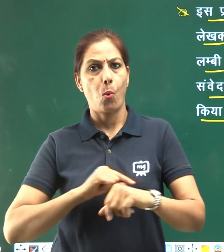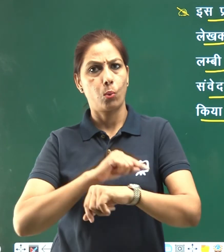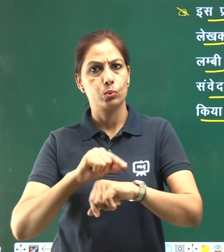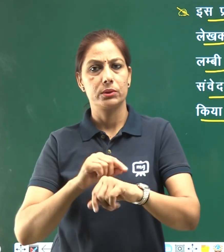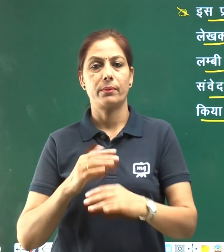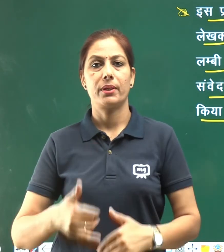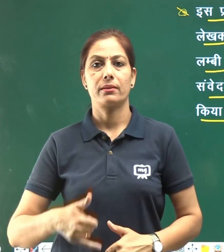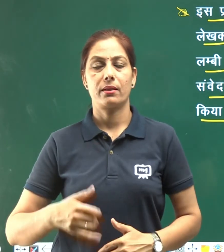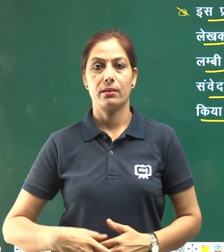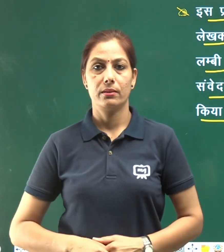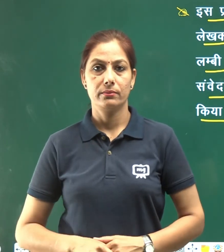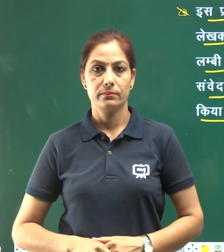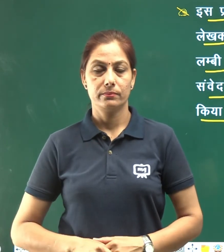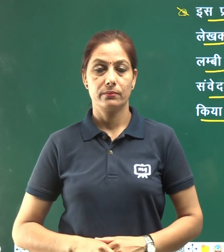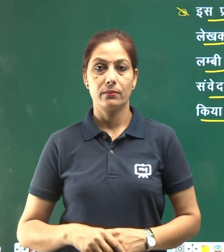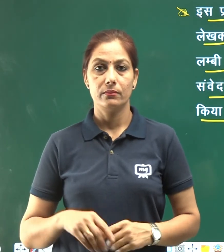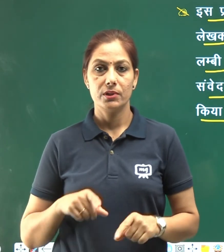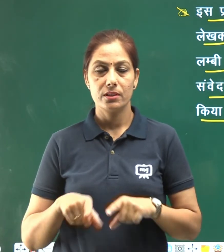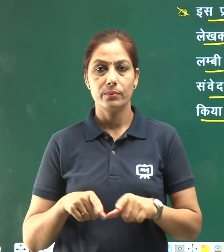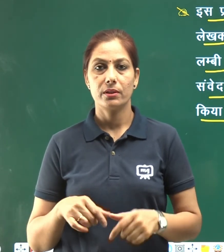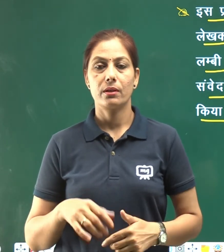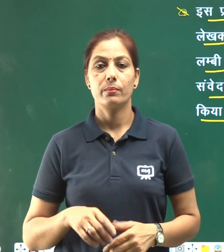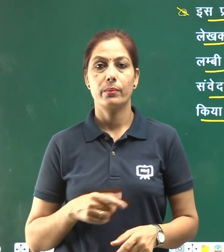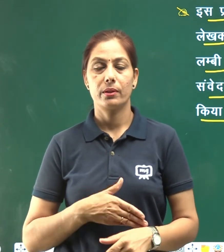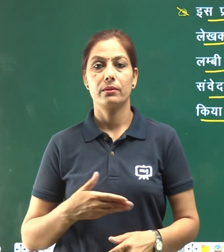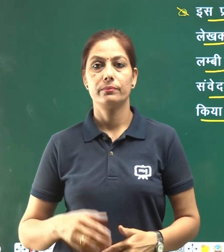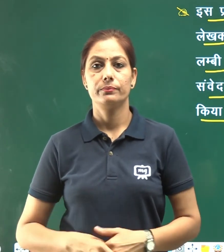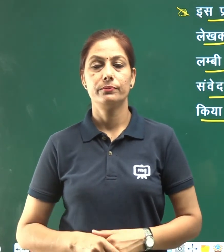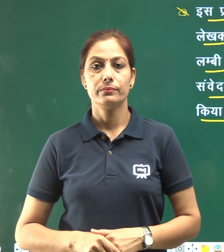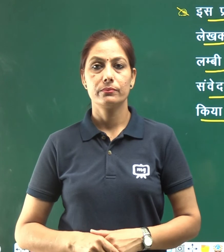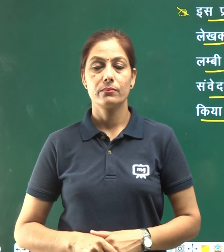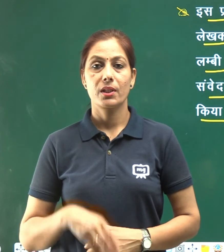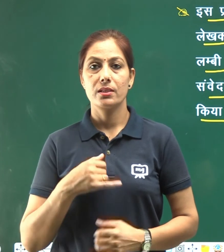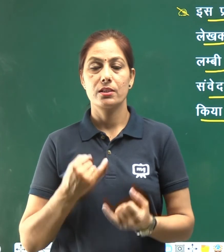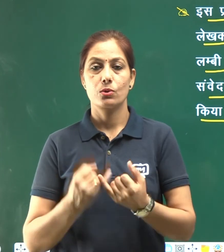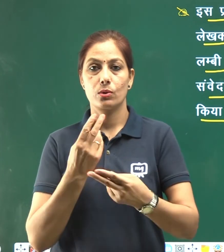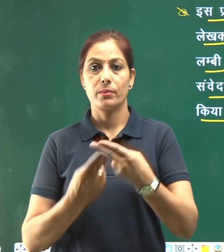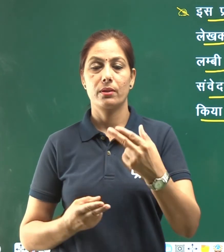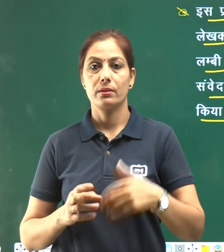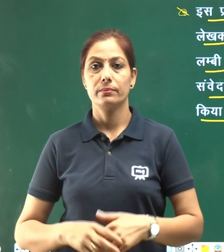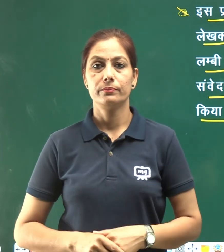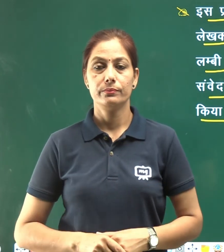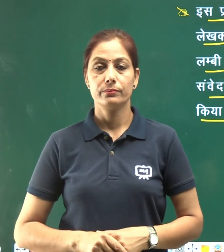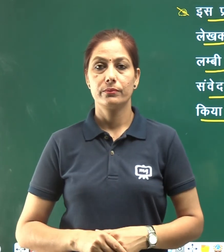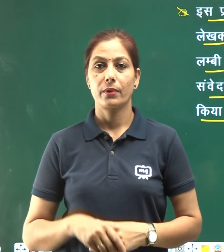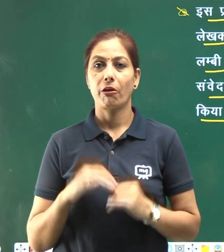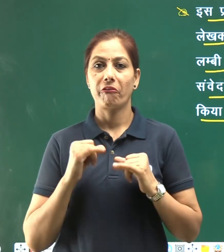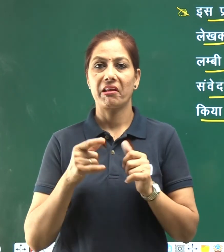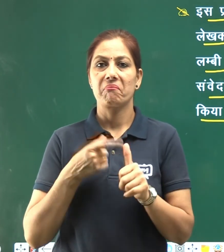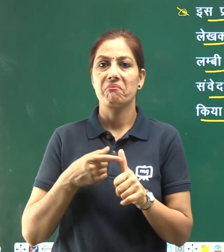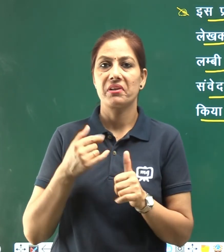है। इसी प्रक्रिया पर इस कहानी में व्यंग किया गया